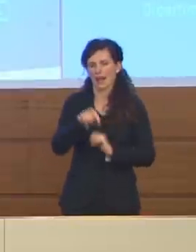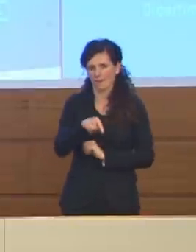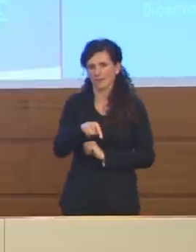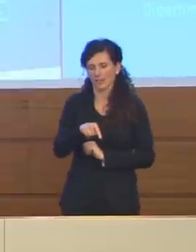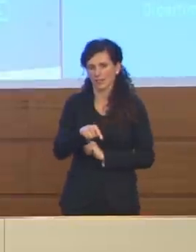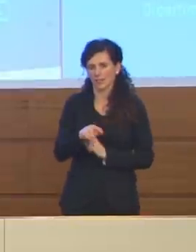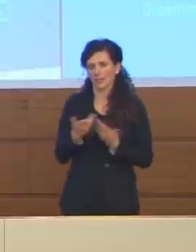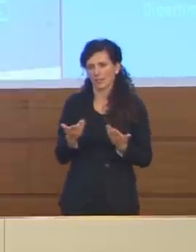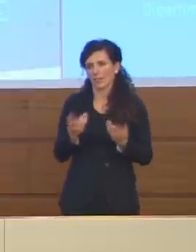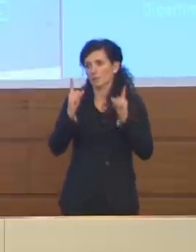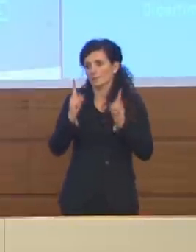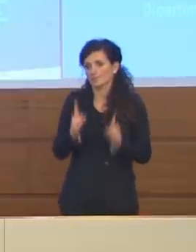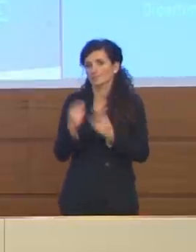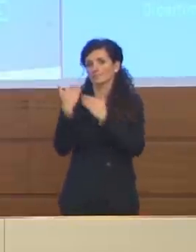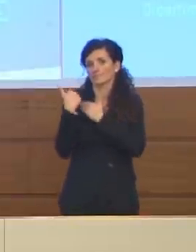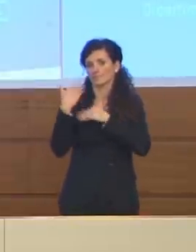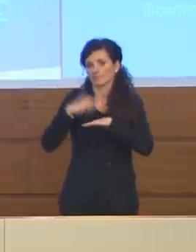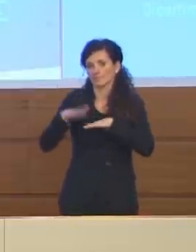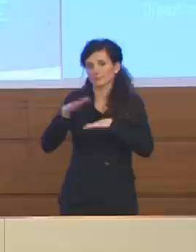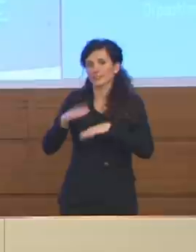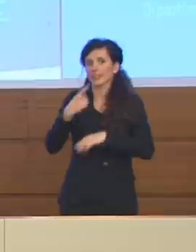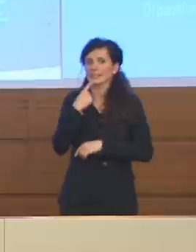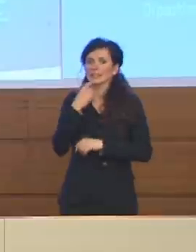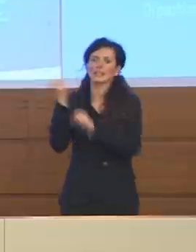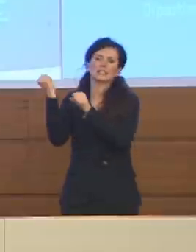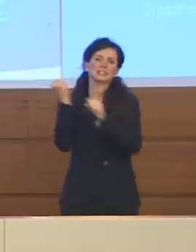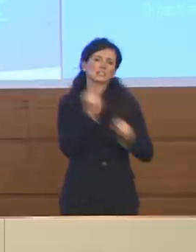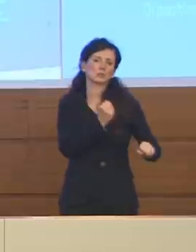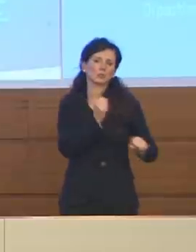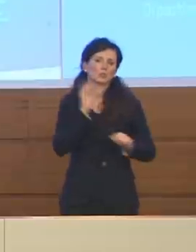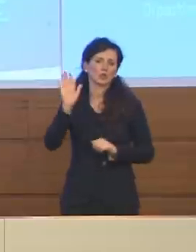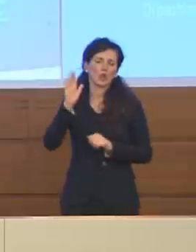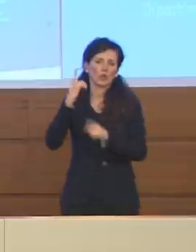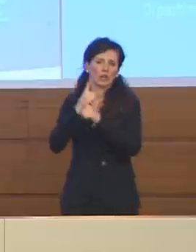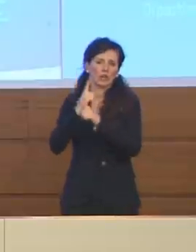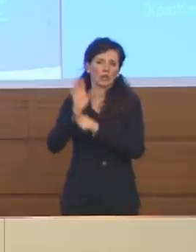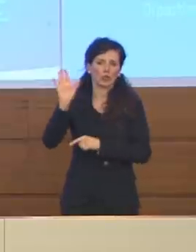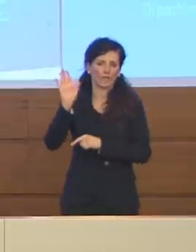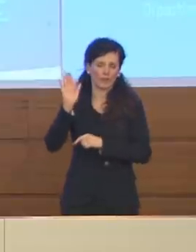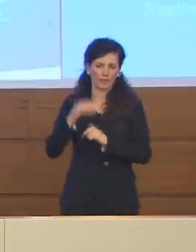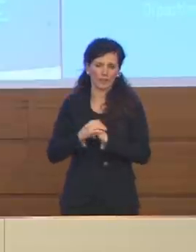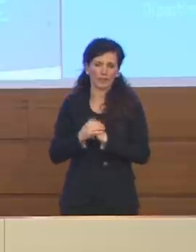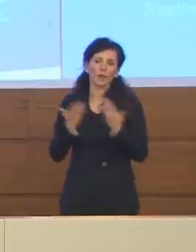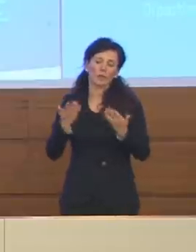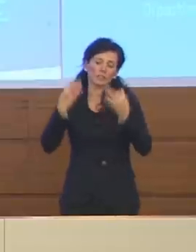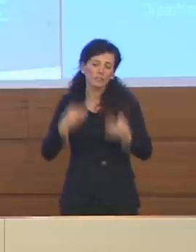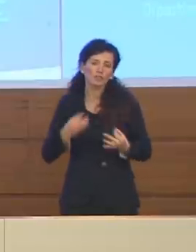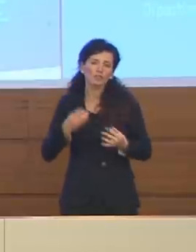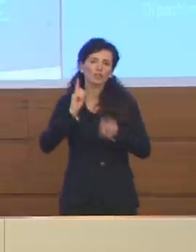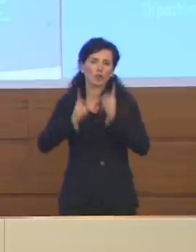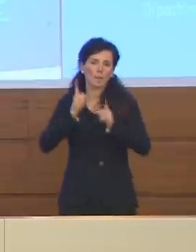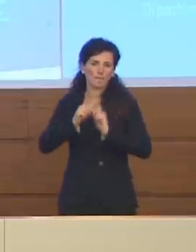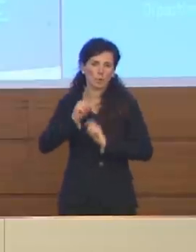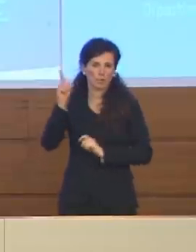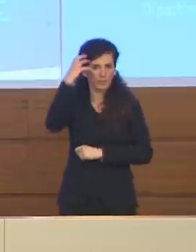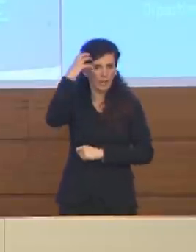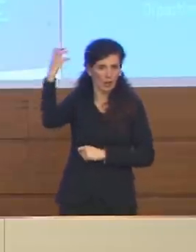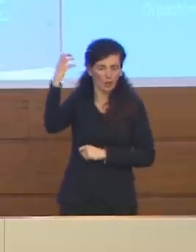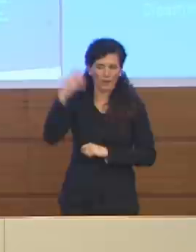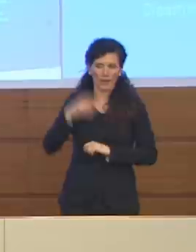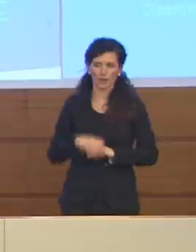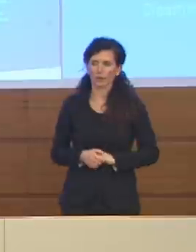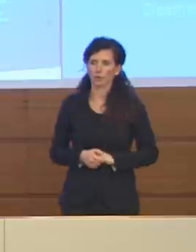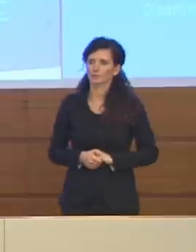a coloro che hanno istituzionalmente questo compito quindi al decisione politico e